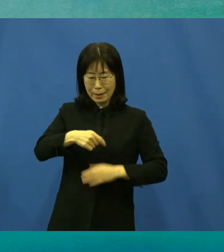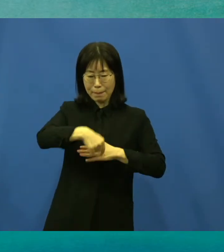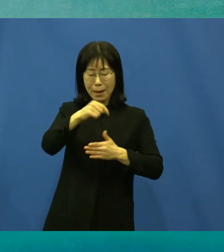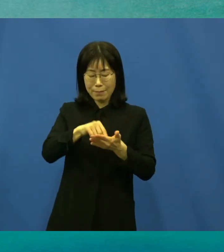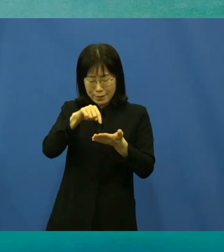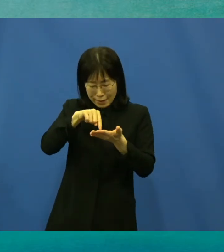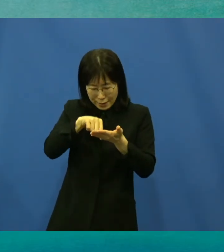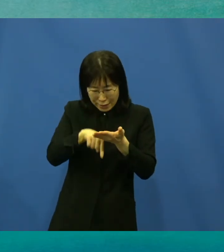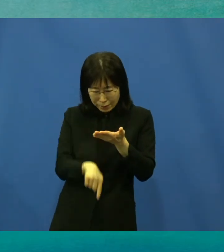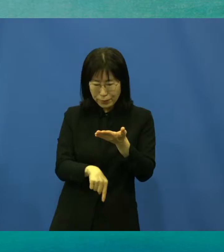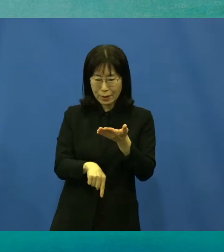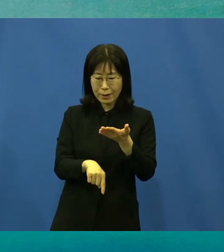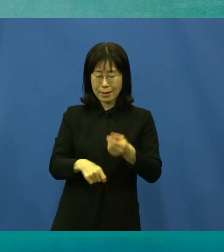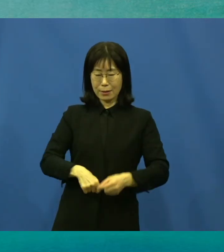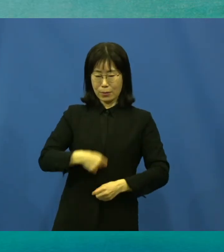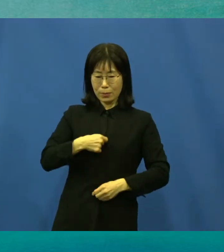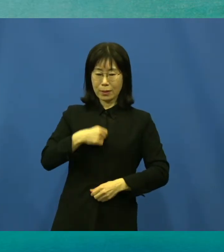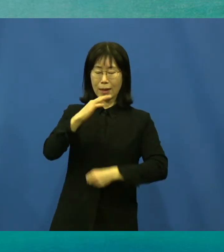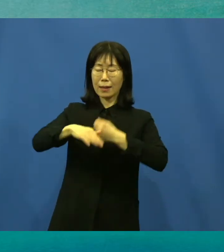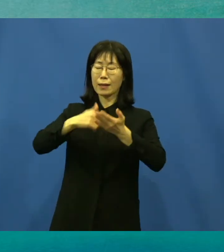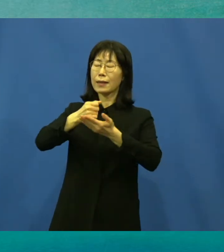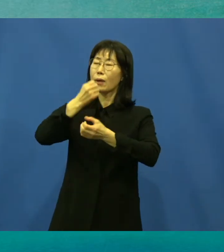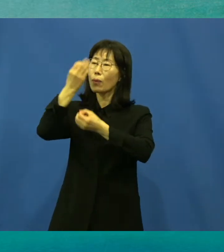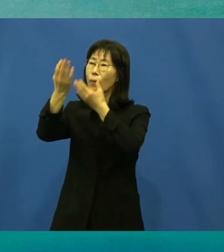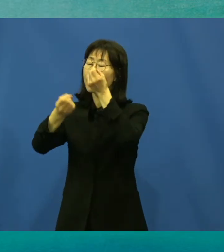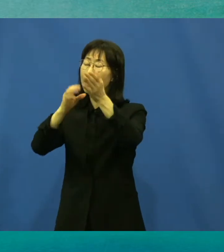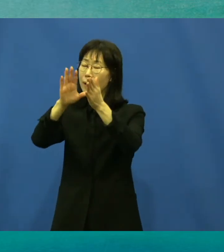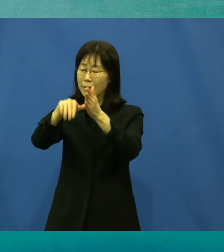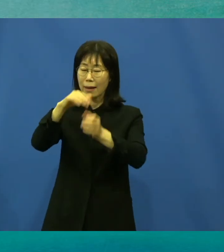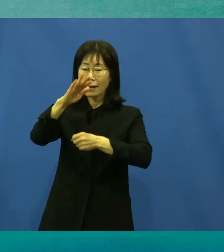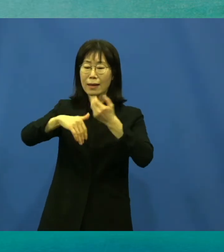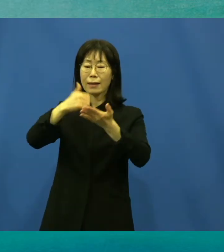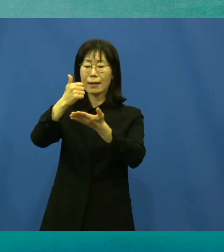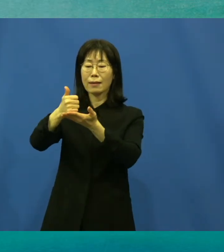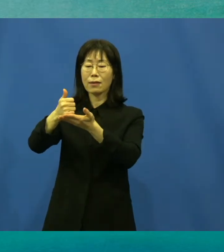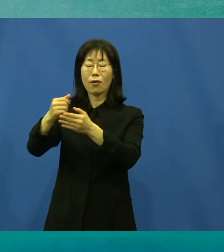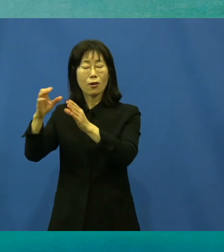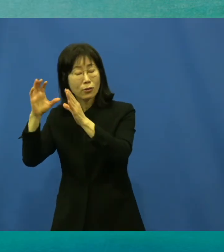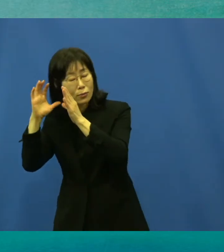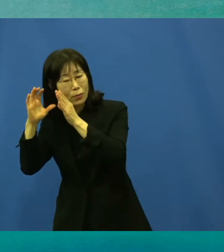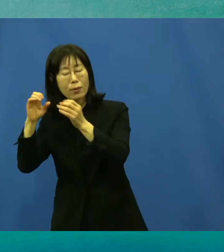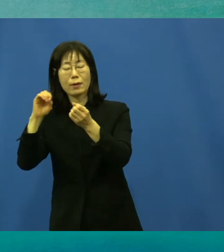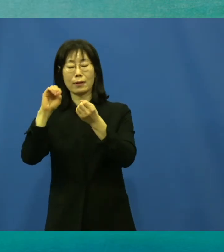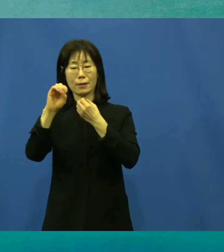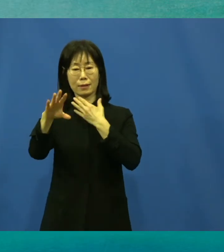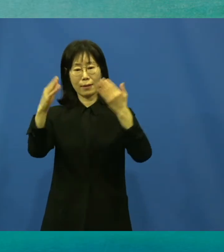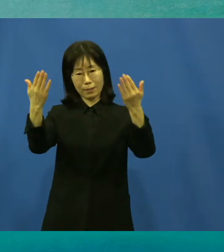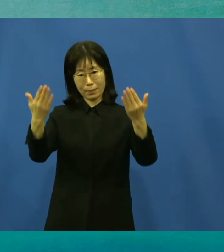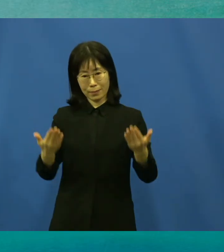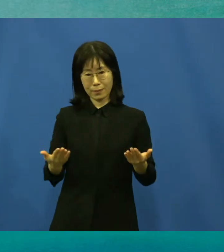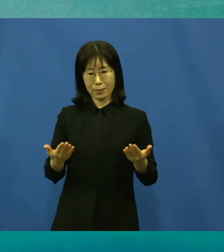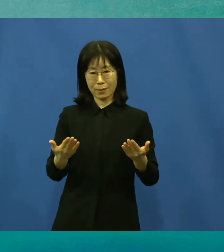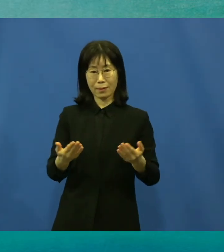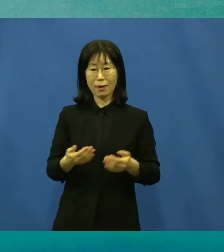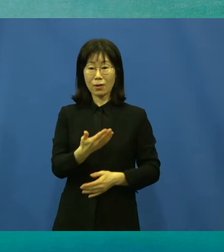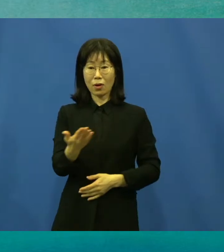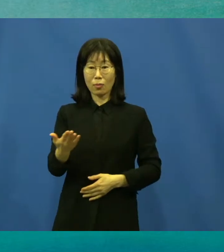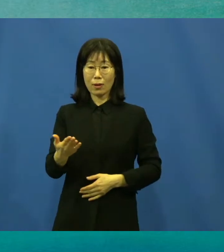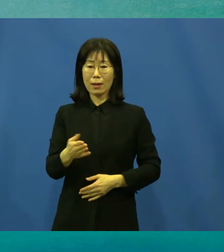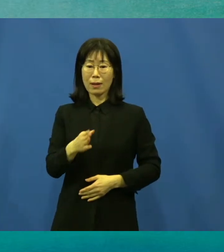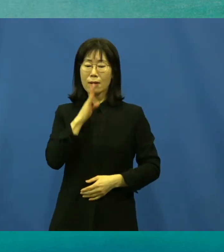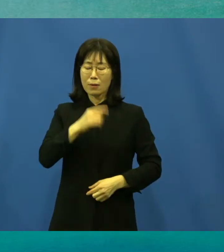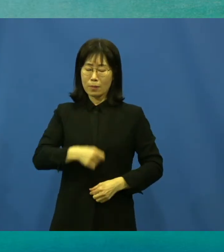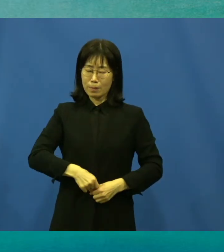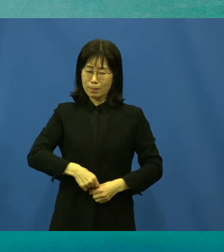기도를 하나님이 들으십니다. 여러분, 이게 쉬운 게 아닙니다. 정직한 기도를 드리는 게 쉽지 않습니다.